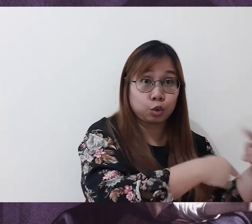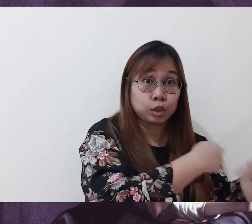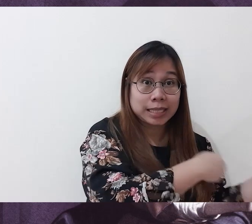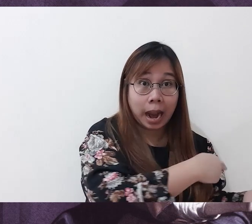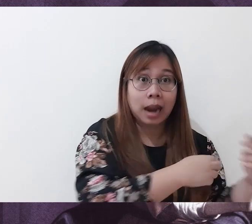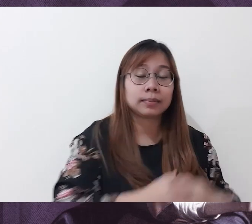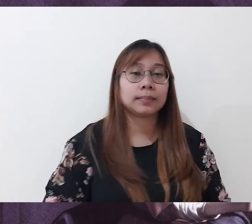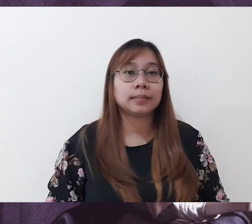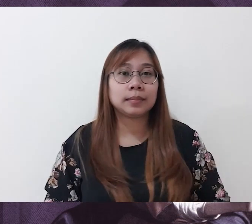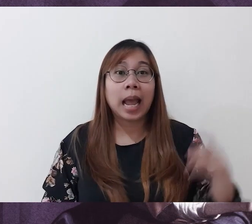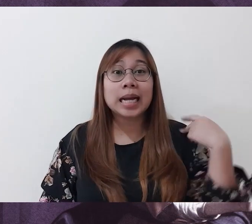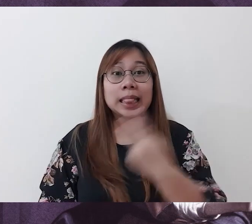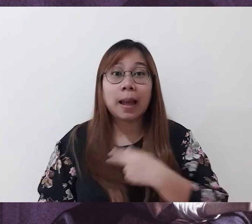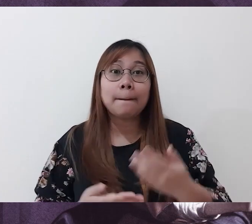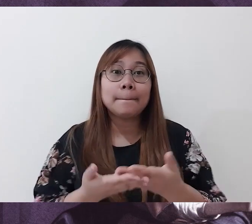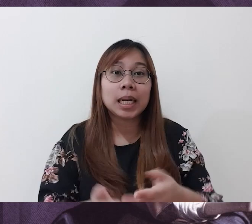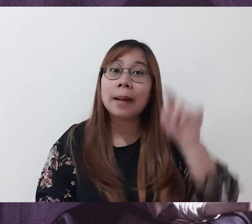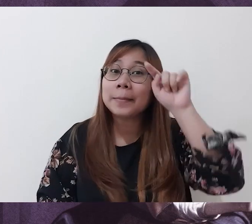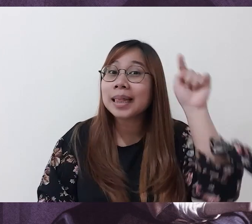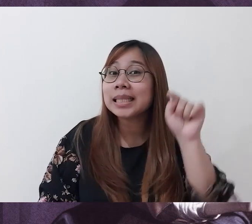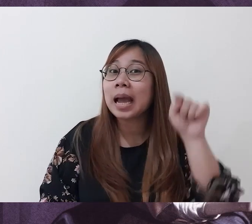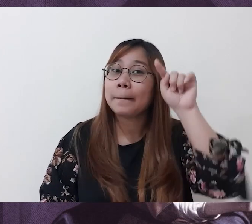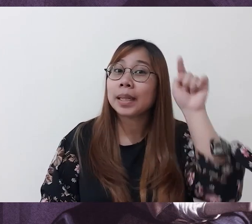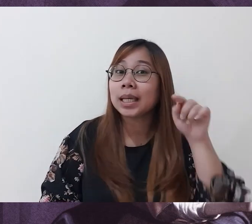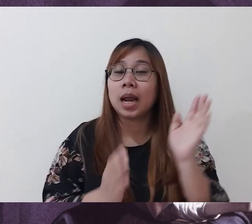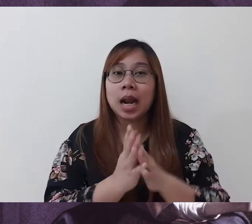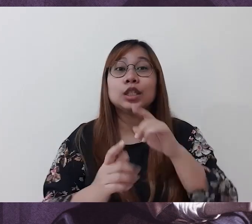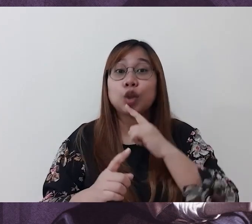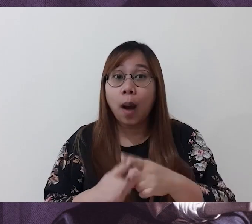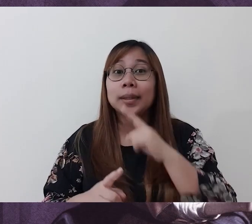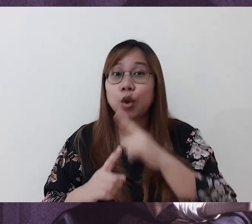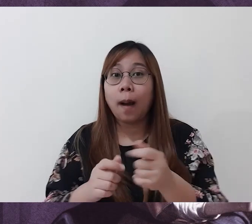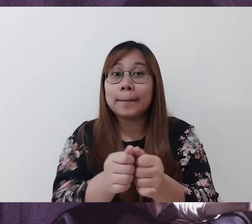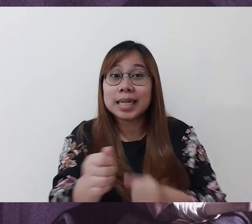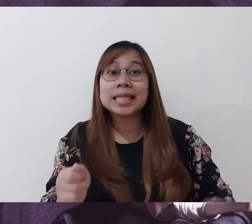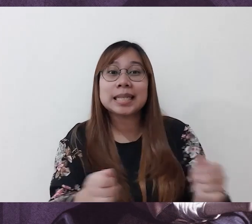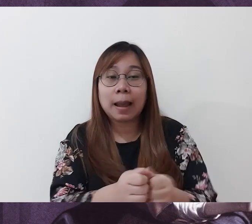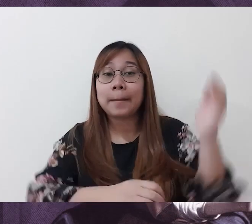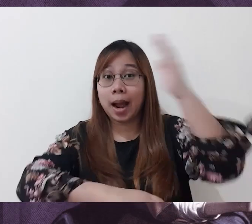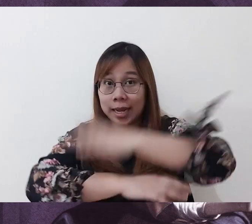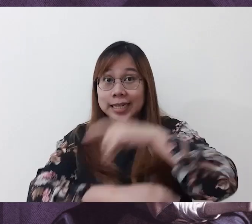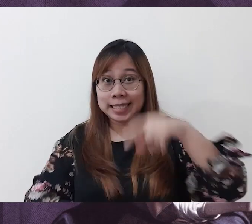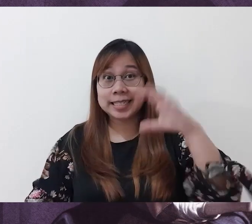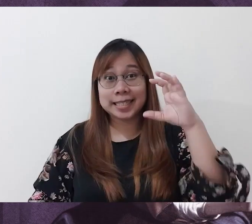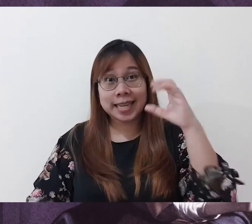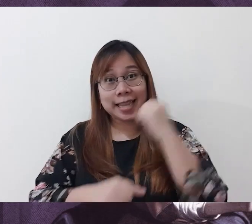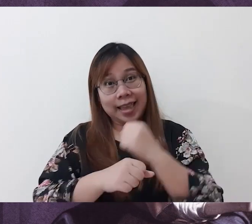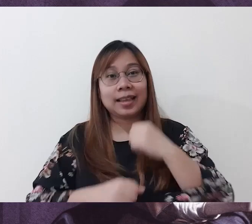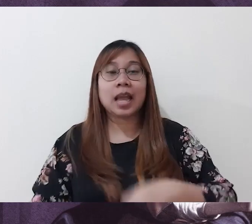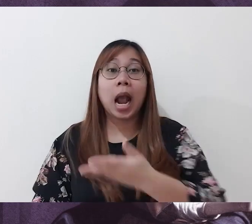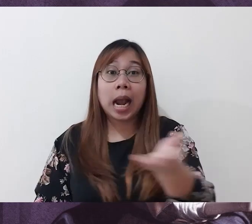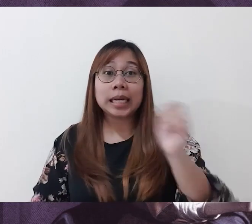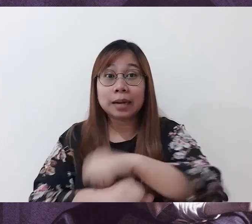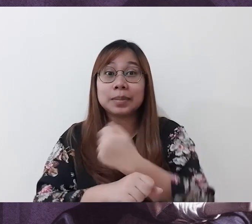mempostingkan tetap pertanyaan dan jawaban yang tiap hari. dari grup kalian, kalian bisa